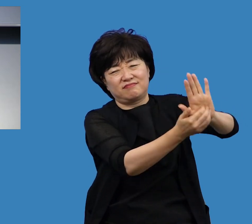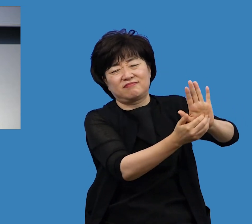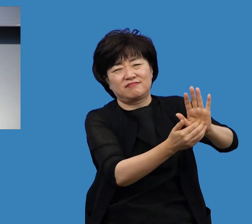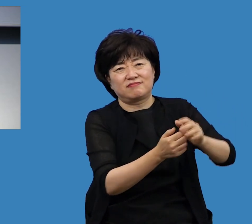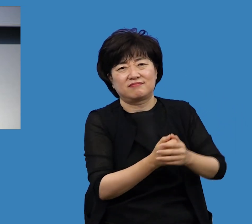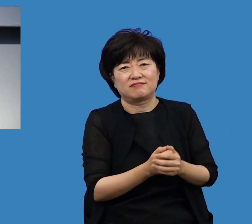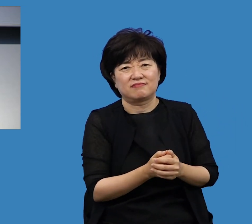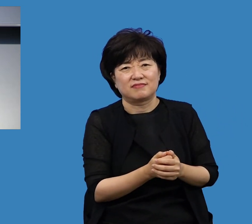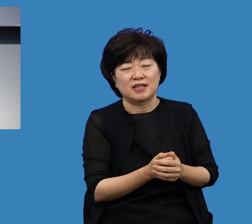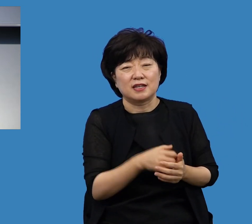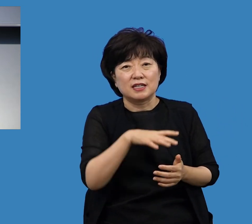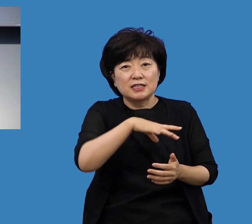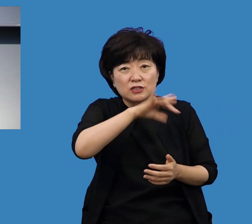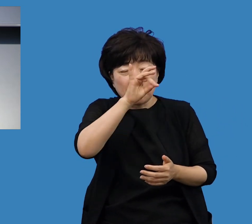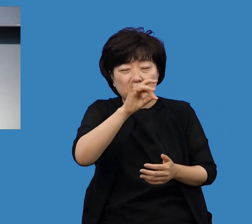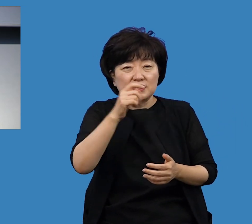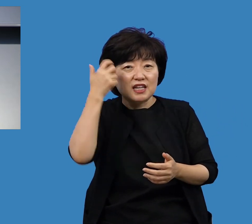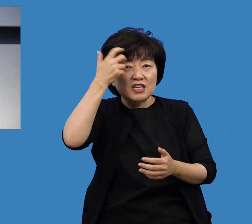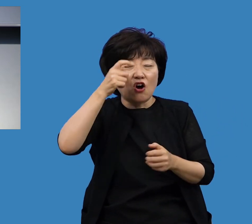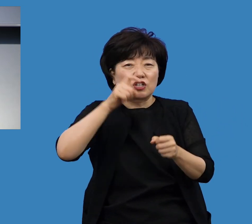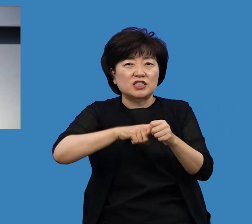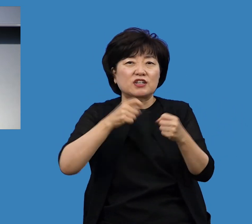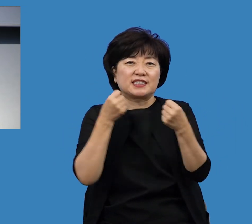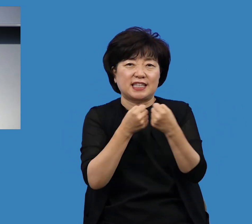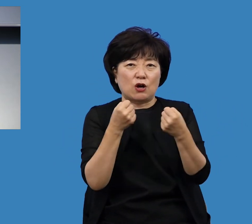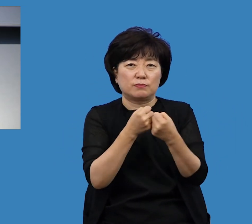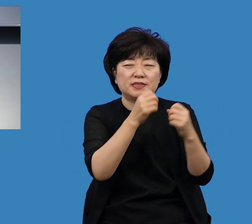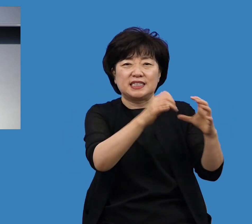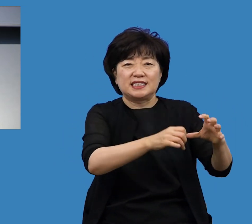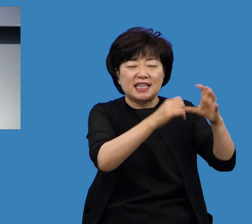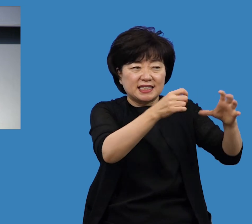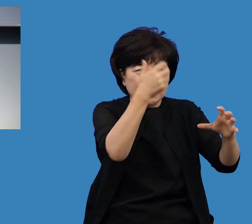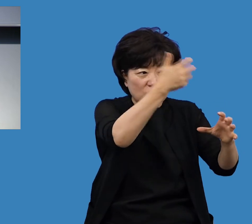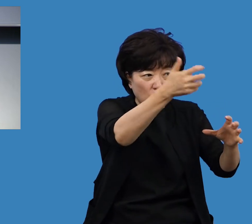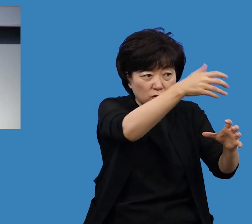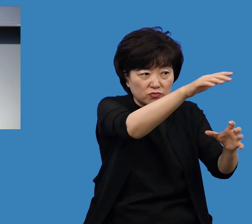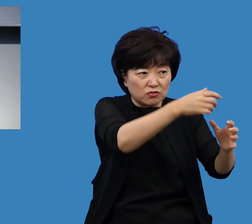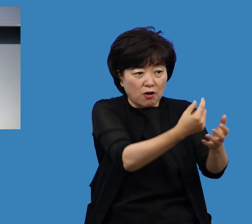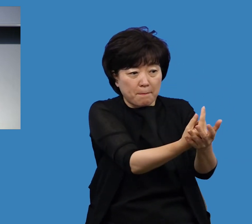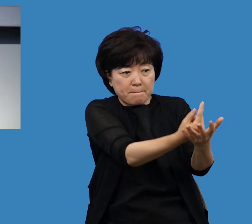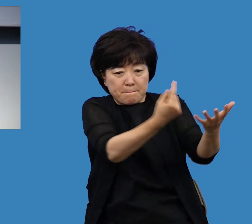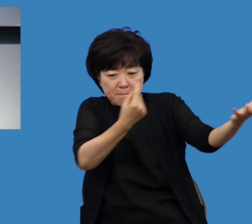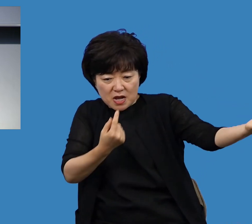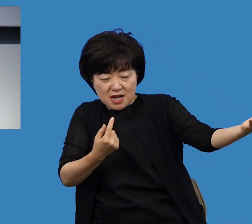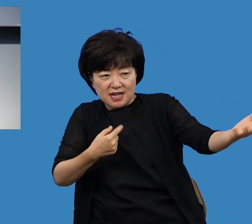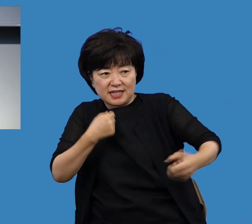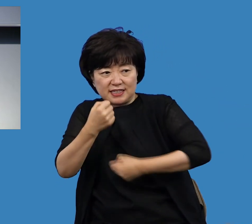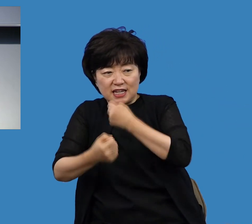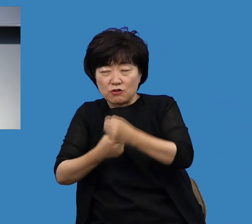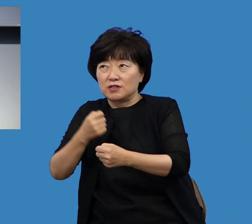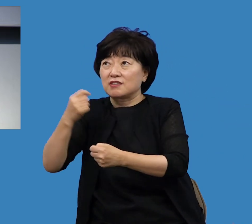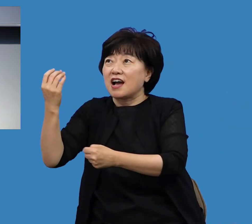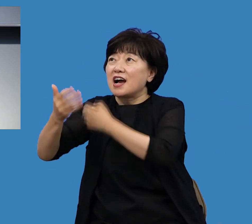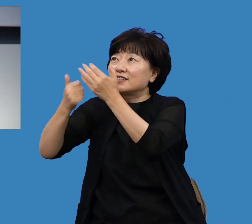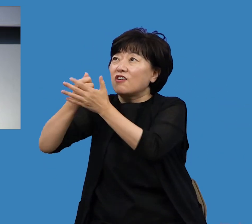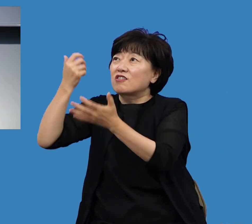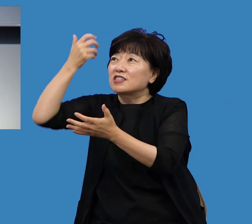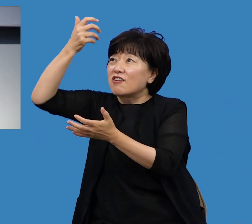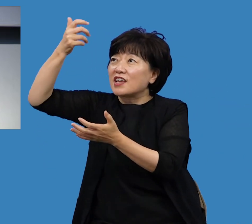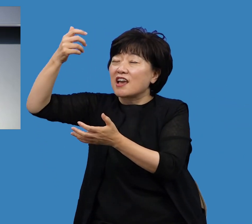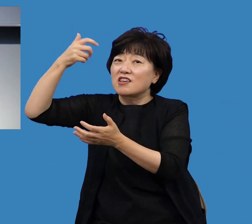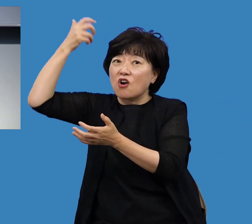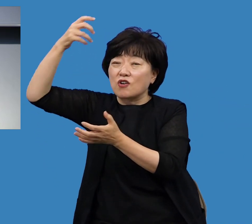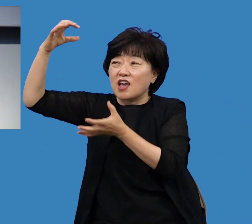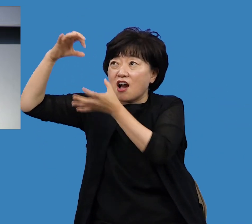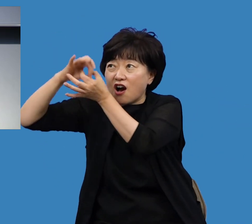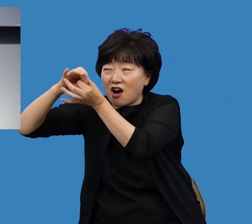싸워야 되는 영적인 싸움, 세상의 영으로부터 여러분들이 자유케 되고 하나님의 영에 충만케 되려면 마귀에게 틈을